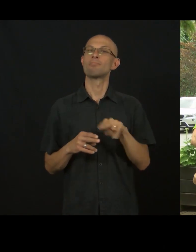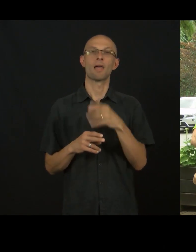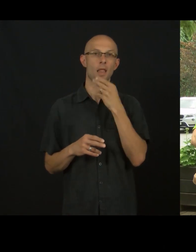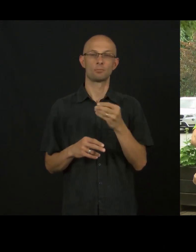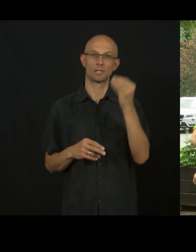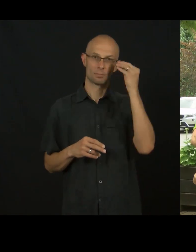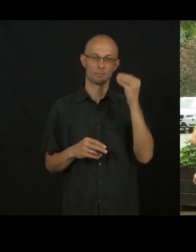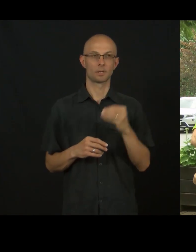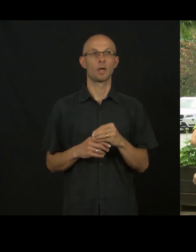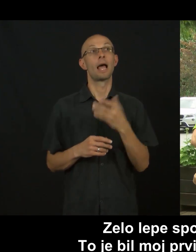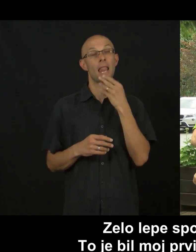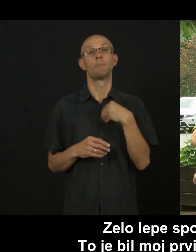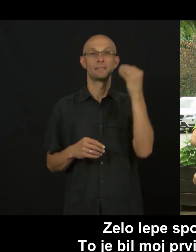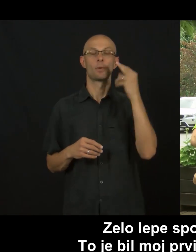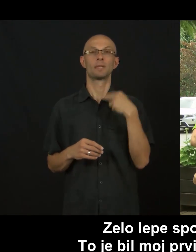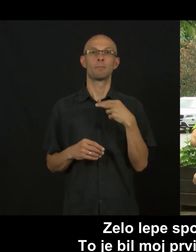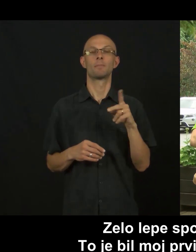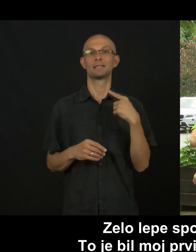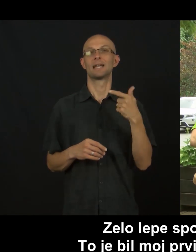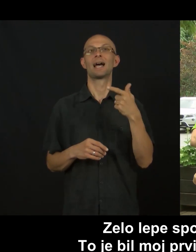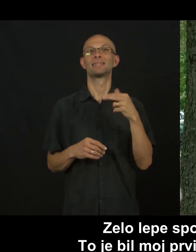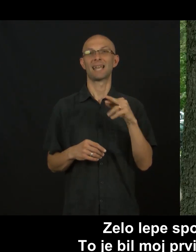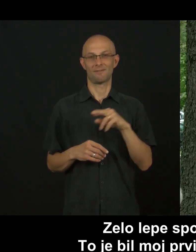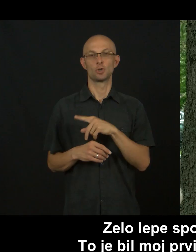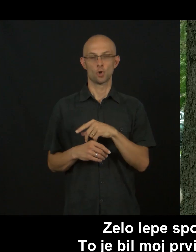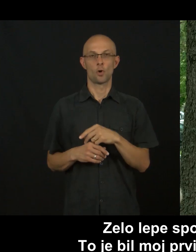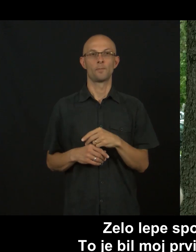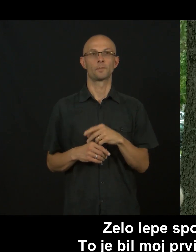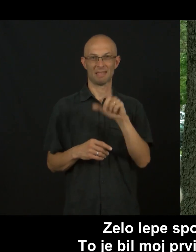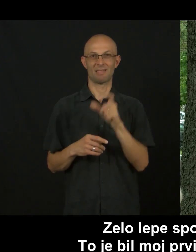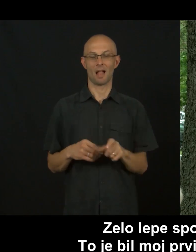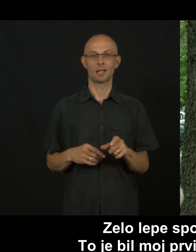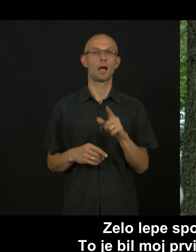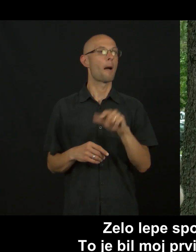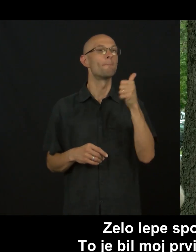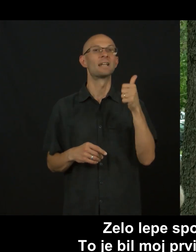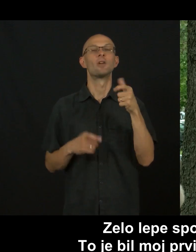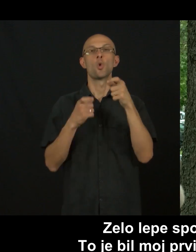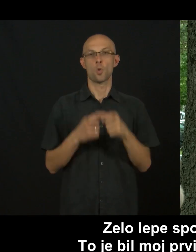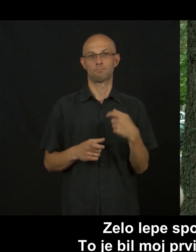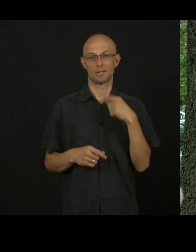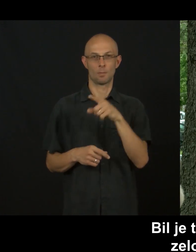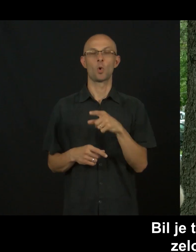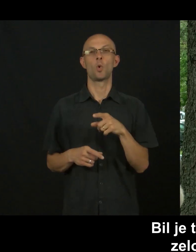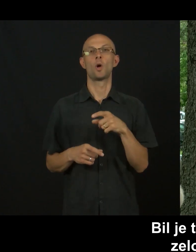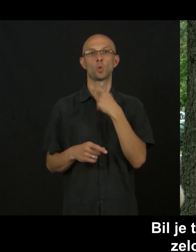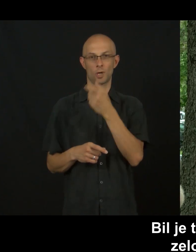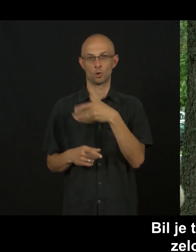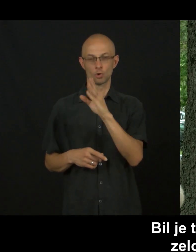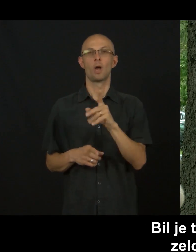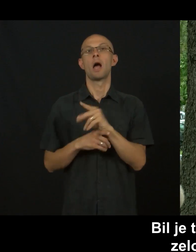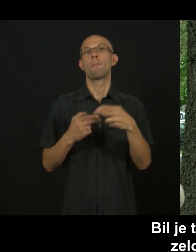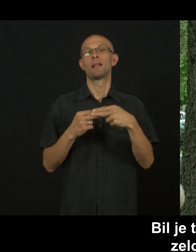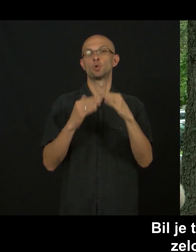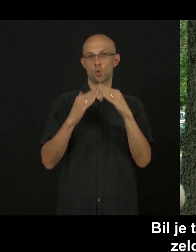spomini? Zelo lepe spomine imam iz Treviza. To je bil moj prvi klub, ko sem šel v tujino. Bil je tudi blizu